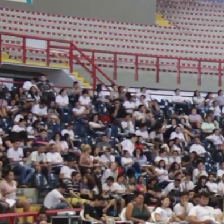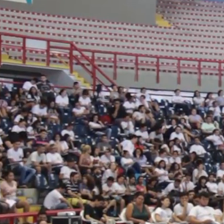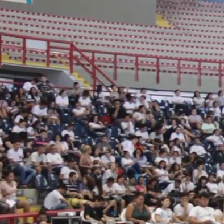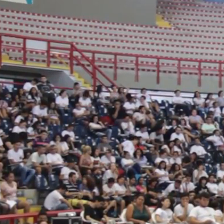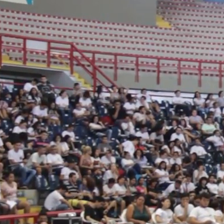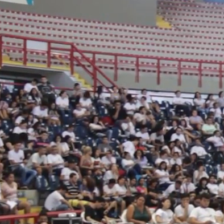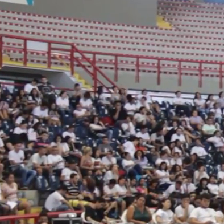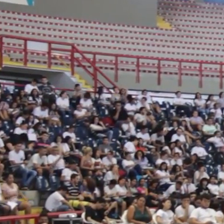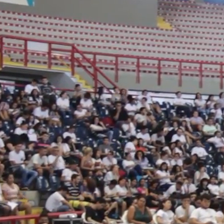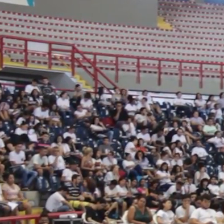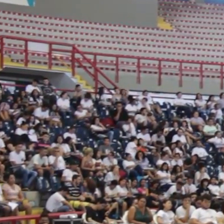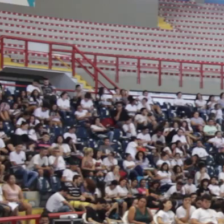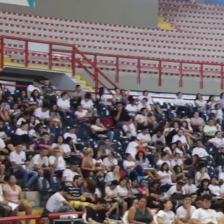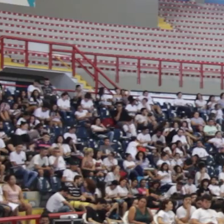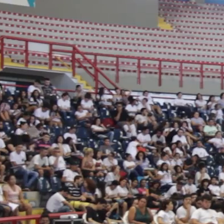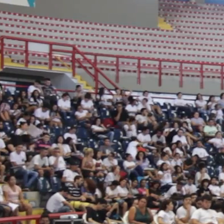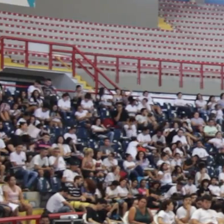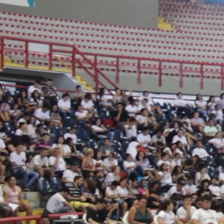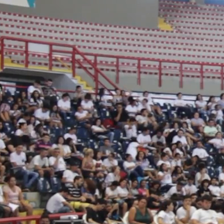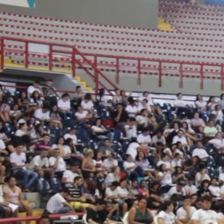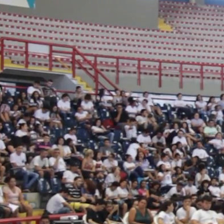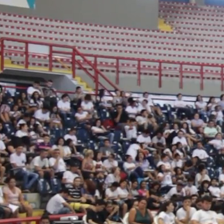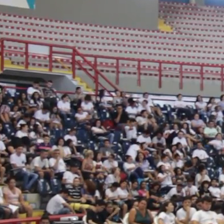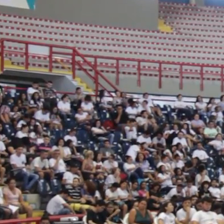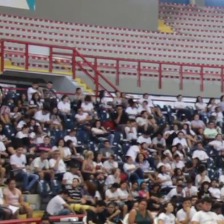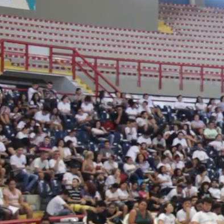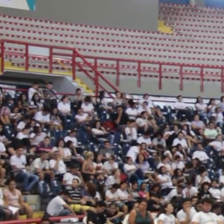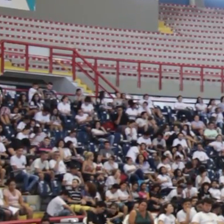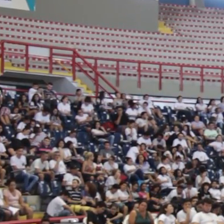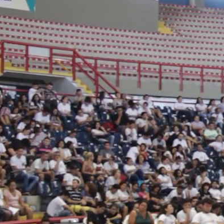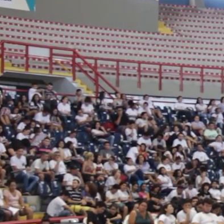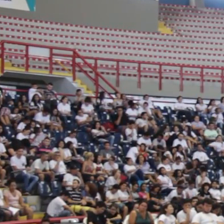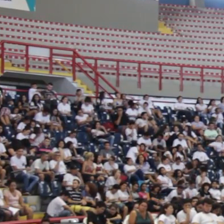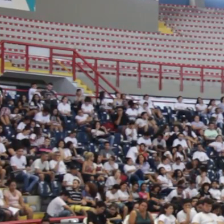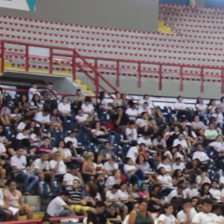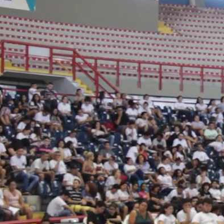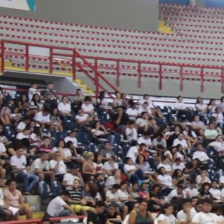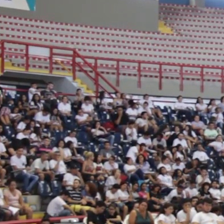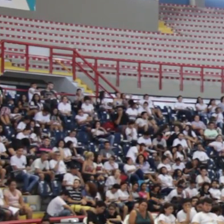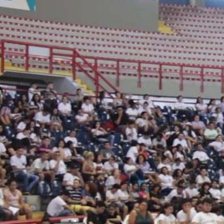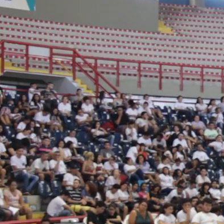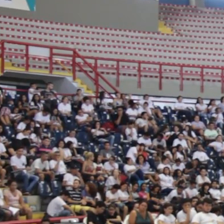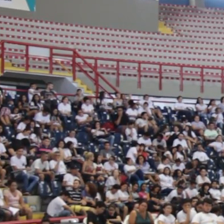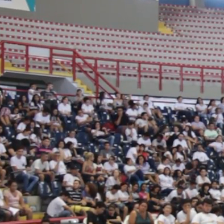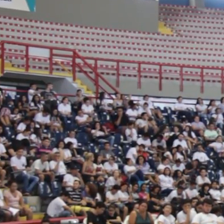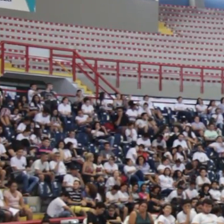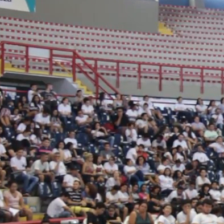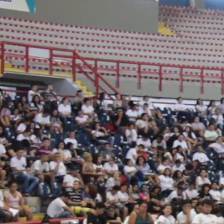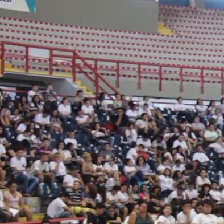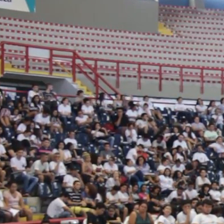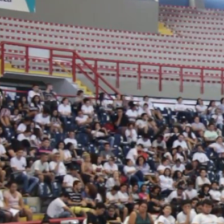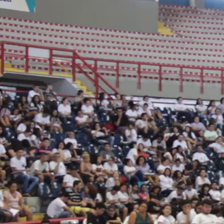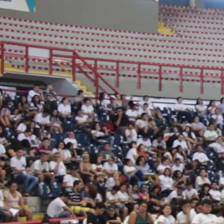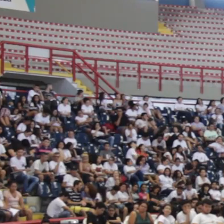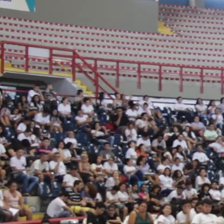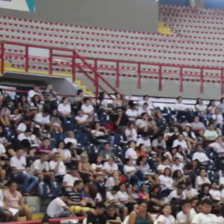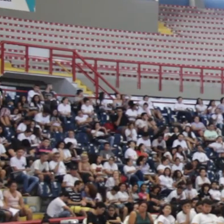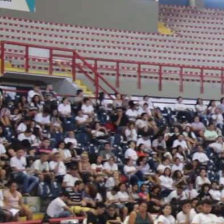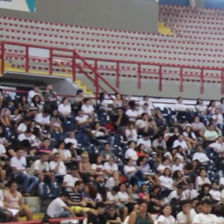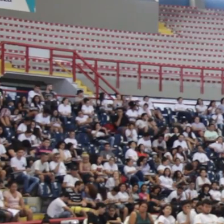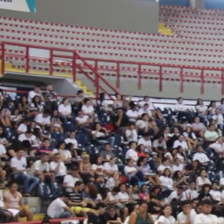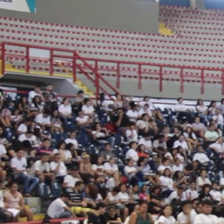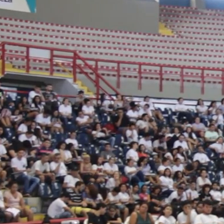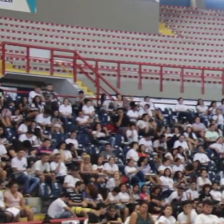os maus tratos aos animais vêm se notabilizando bastante. Essa situação exige o maior empenho do poder público e